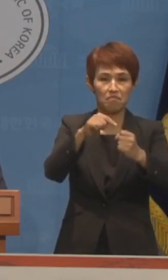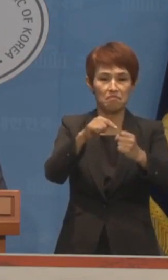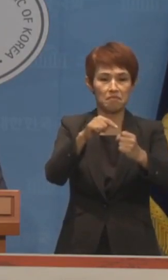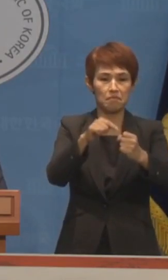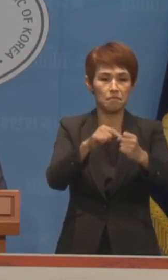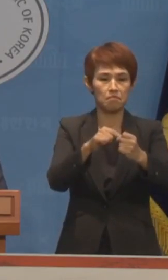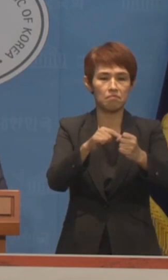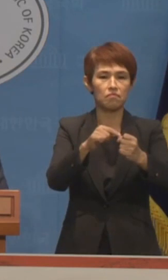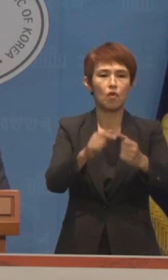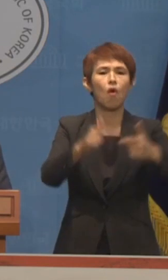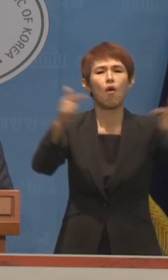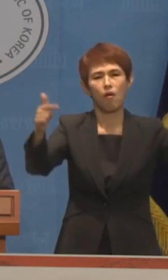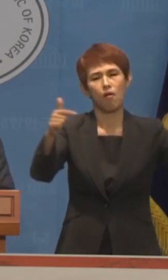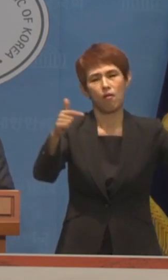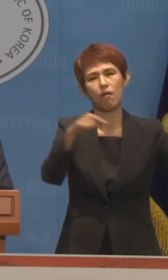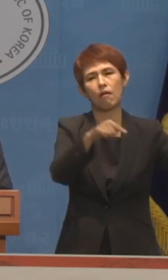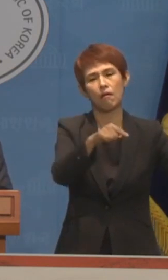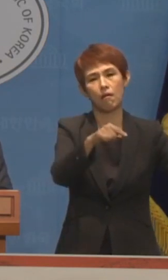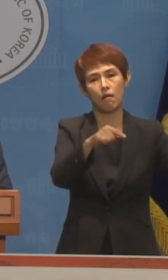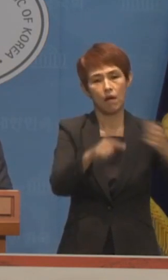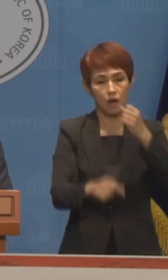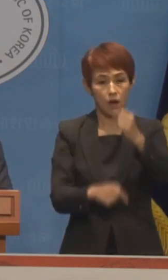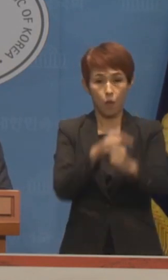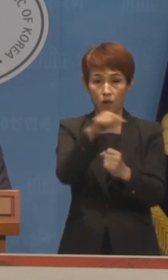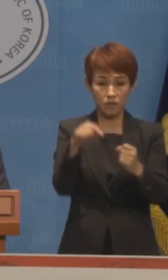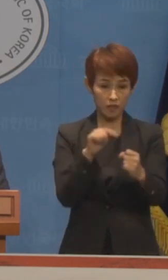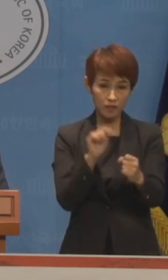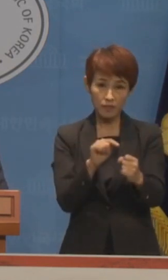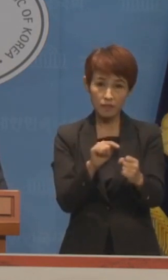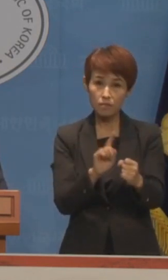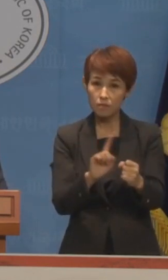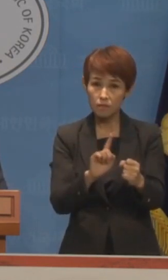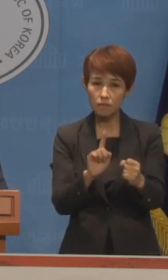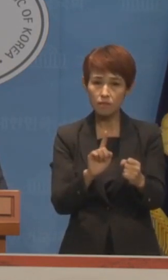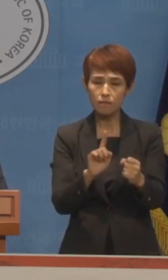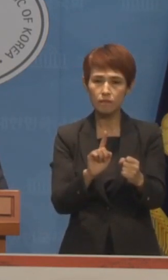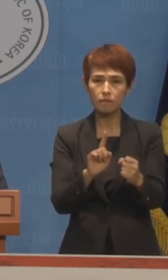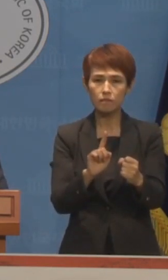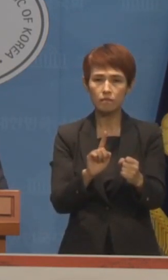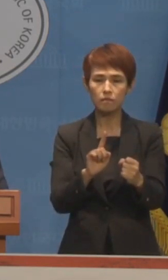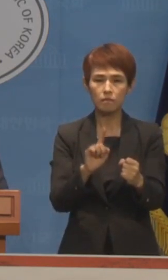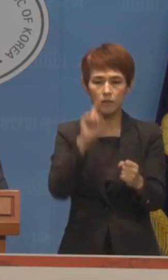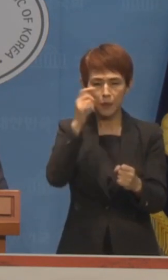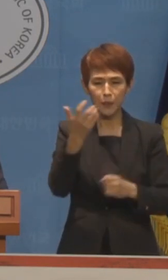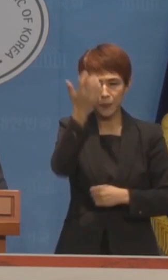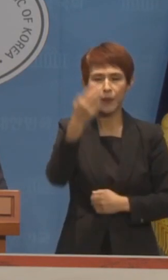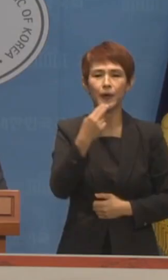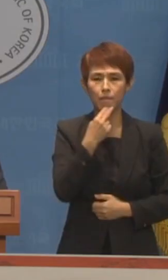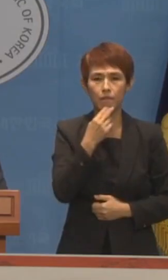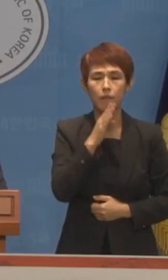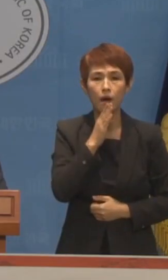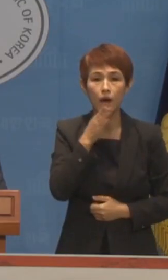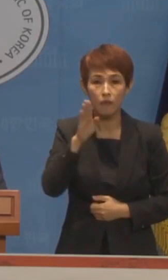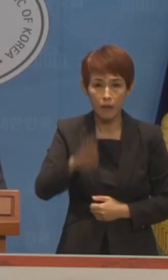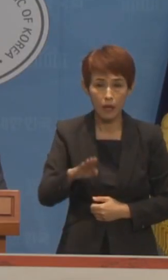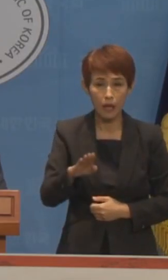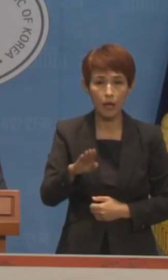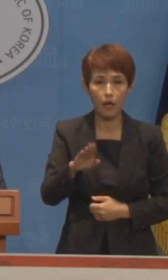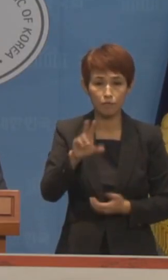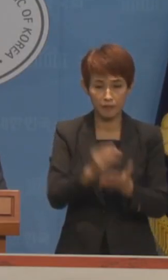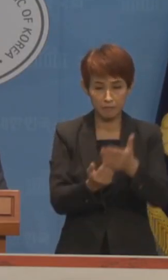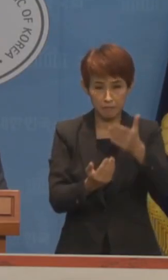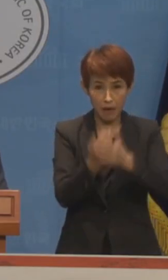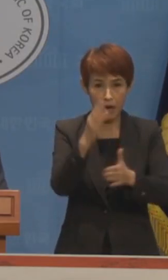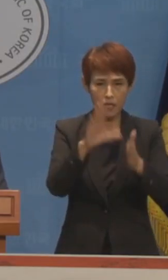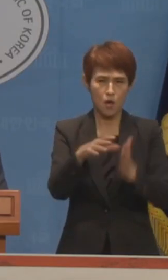그만큼 늘렸습니다. 원전은 참고로 무탄소 에너지긴 합니다만 사고가 날 경우에 치명적으로